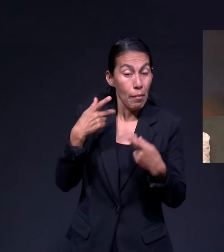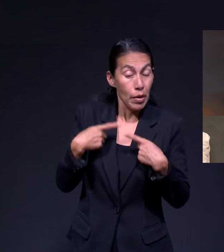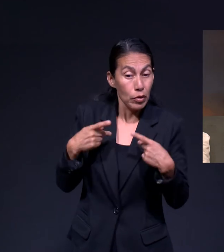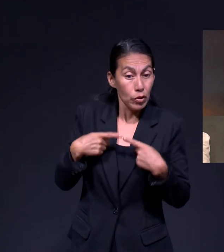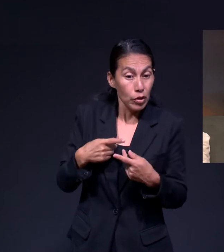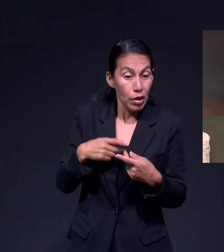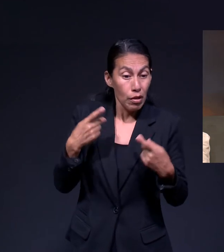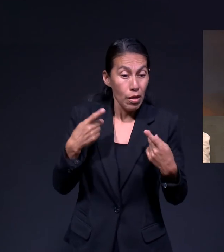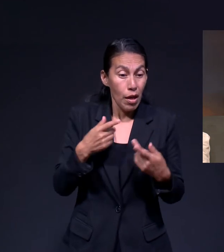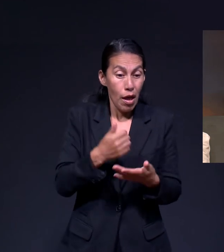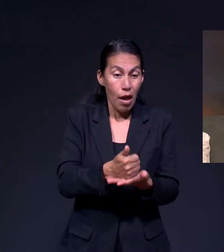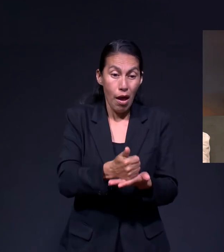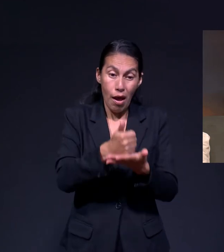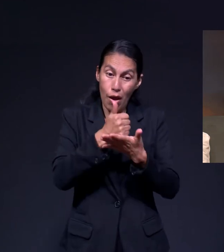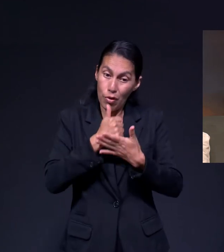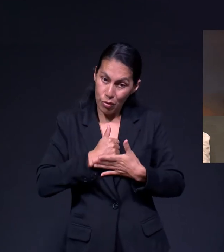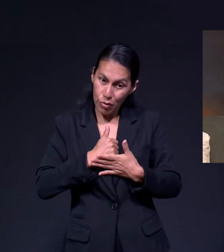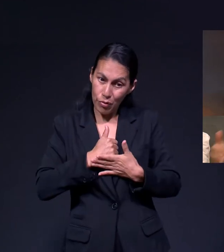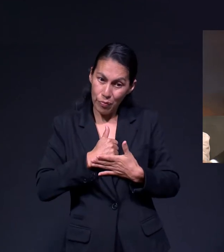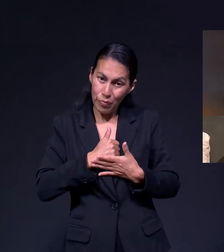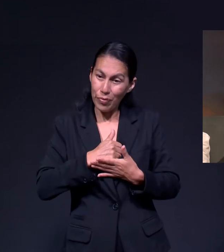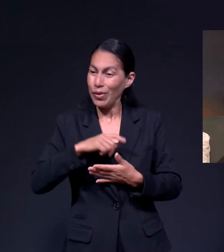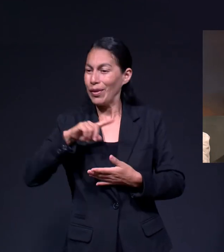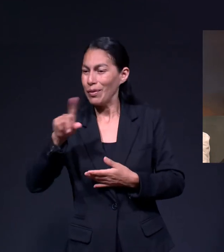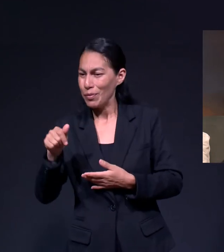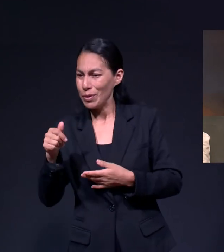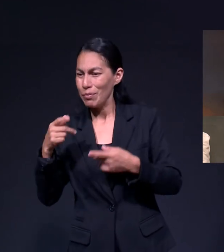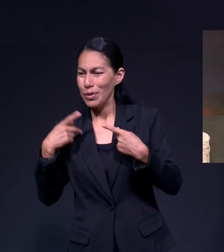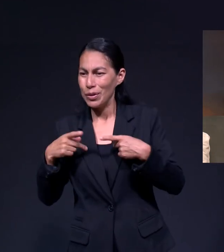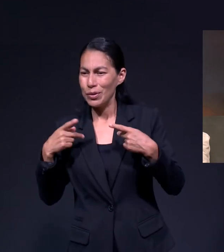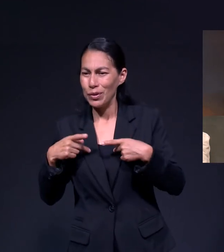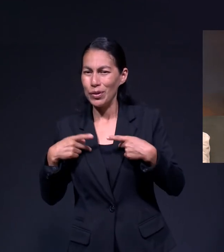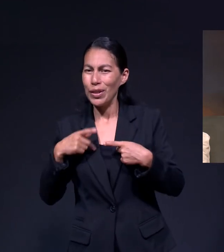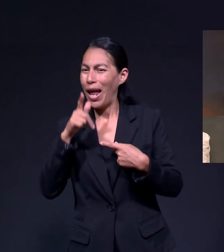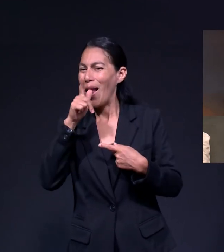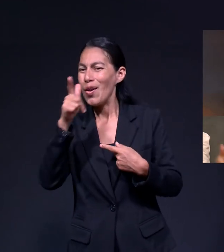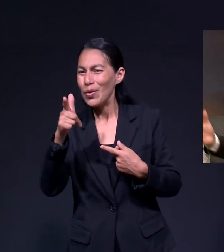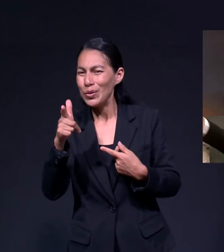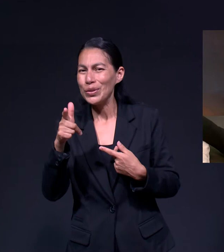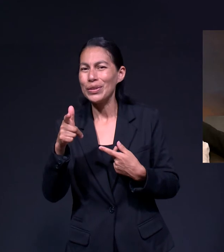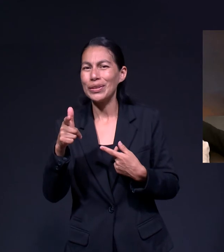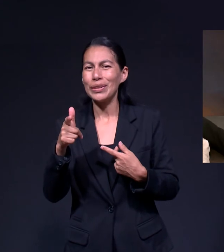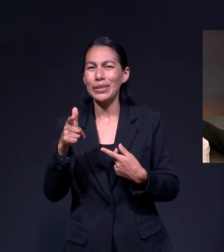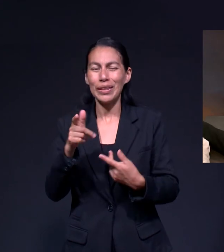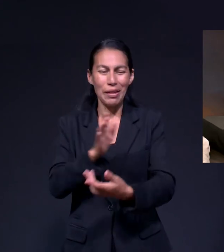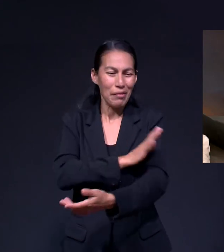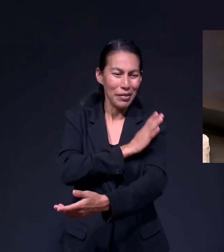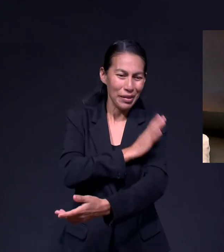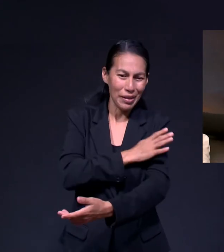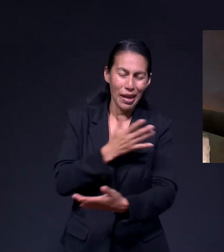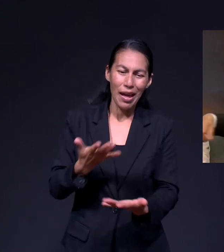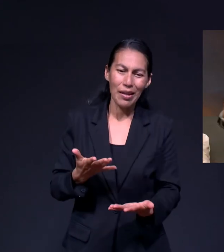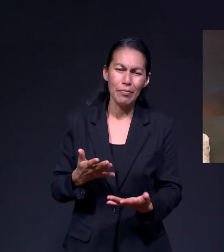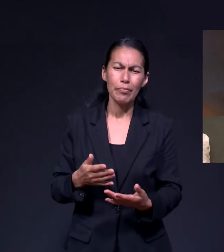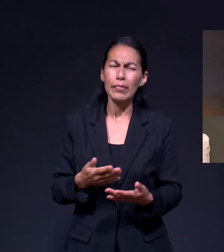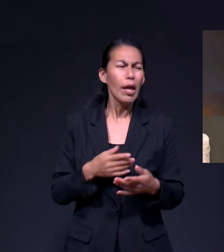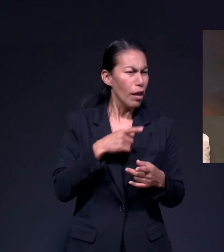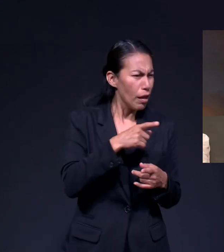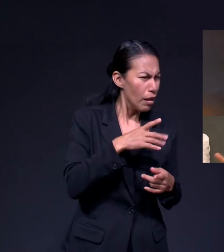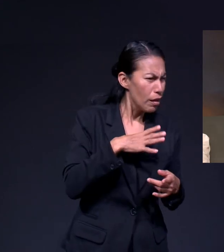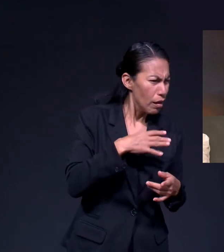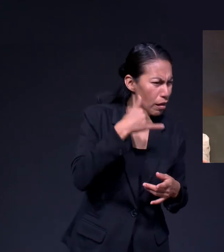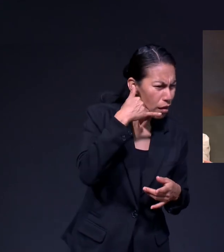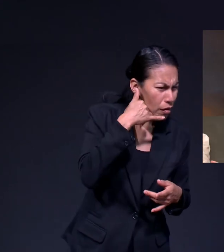primero la persona que nos separó a auxiliarnos y luego la estábamos luz la persona llegó y